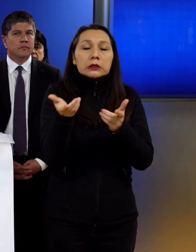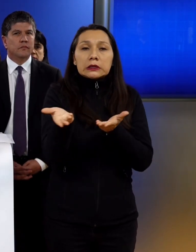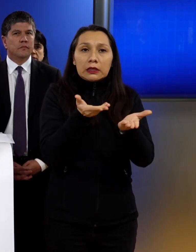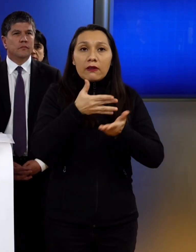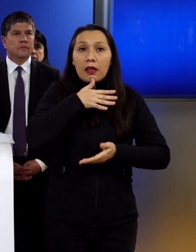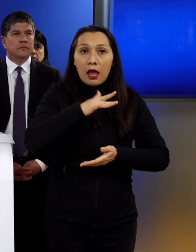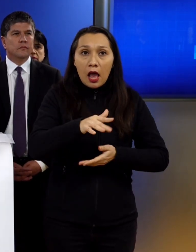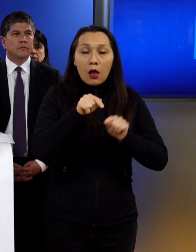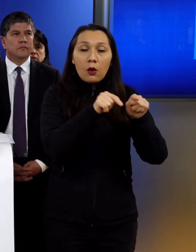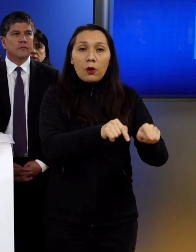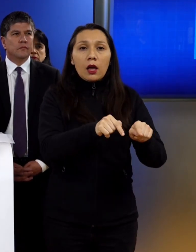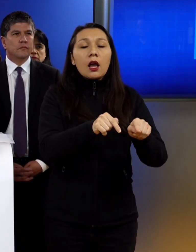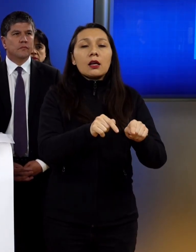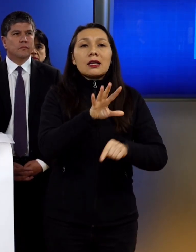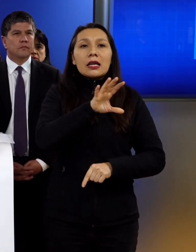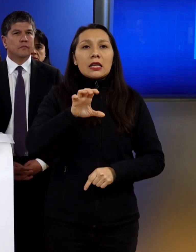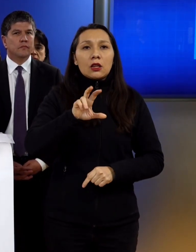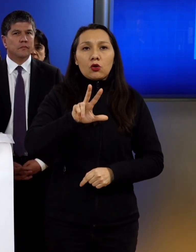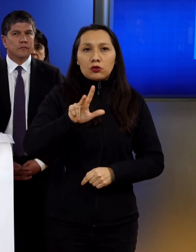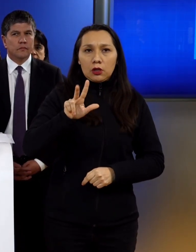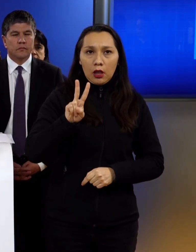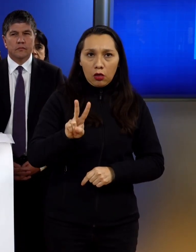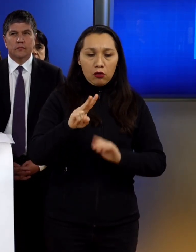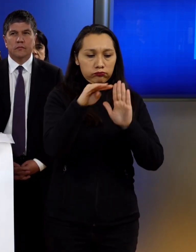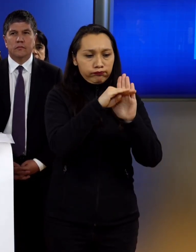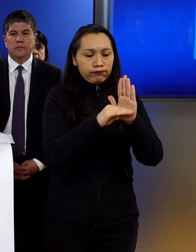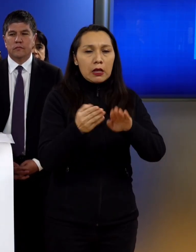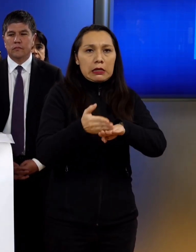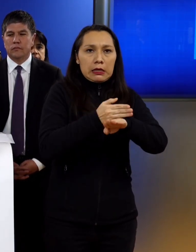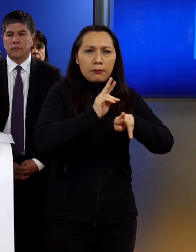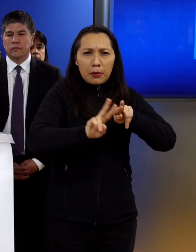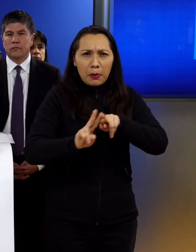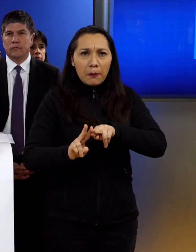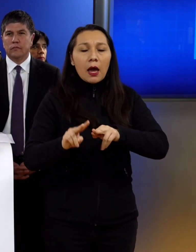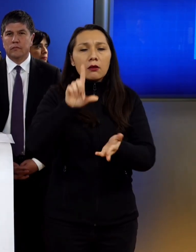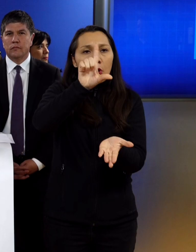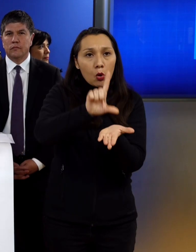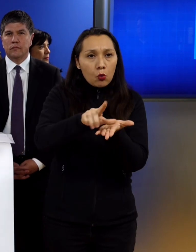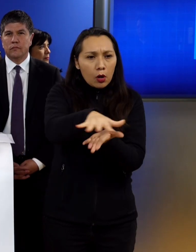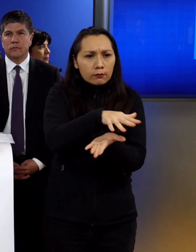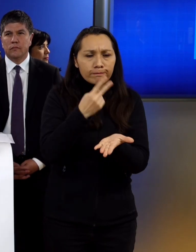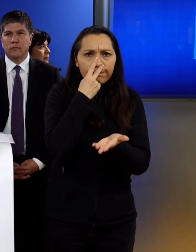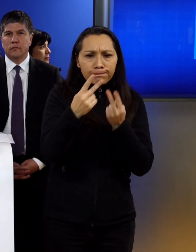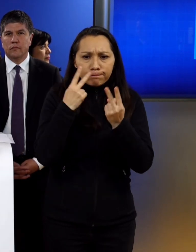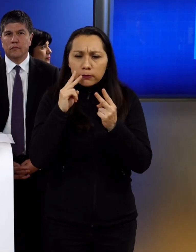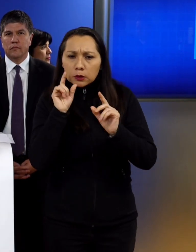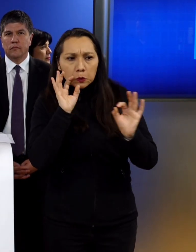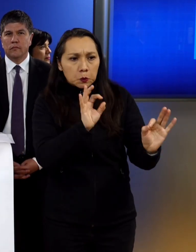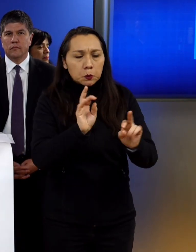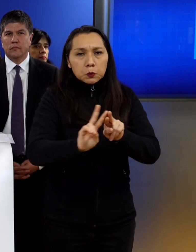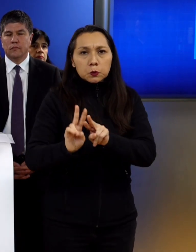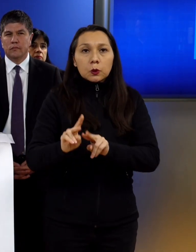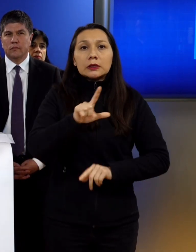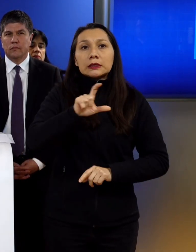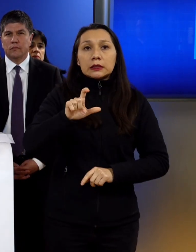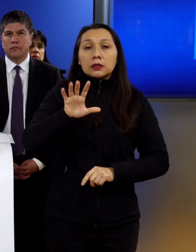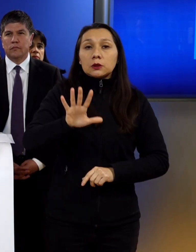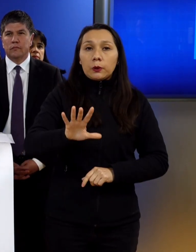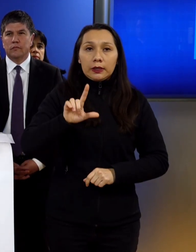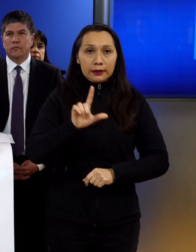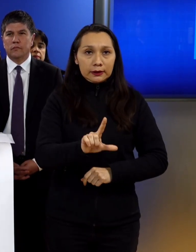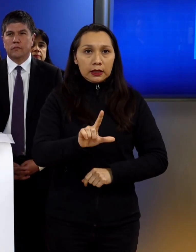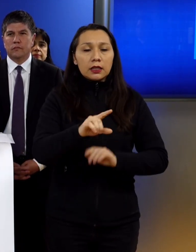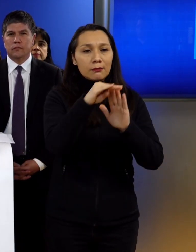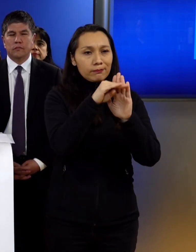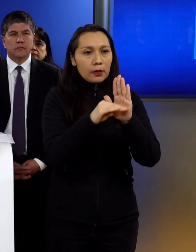Sanitarios realizó 582 medidas de preparación en la infraestructura visible y